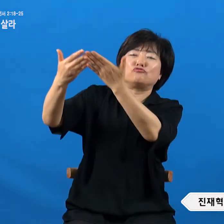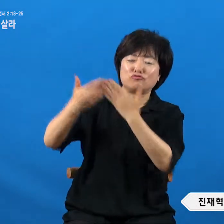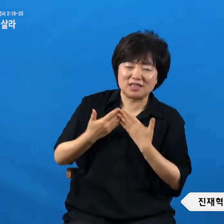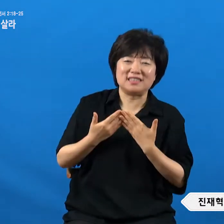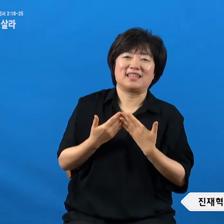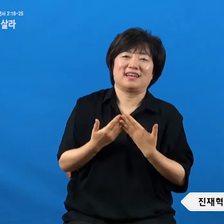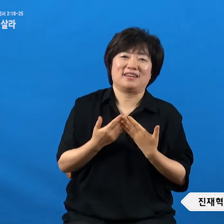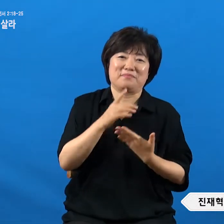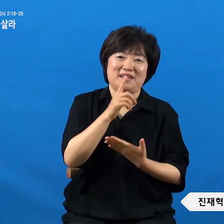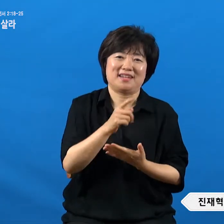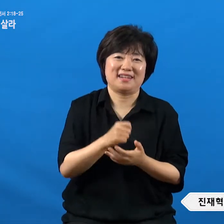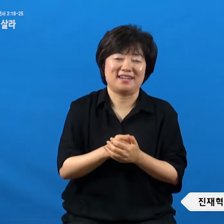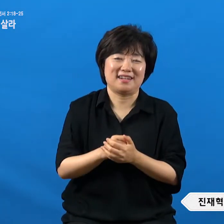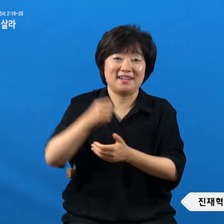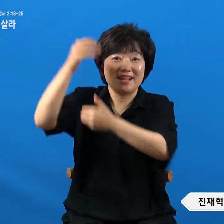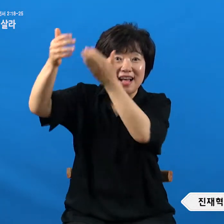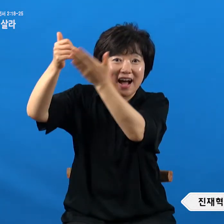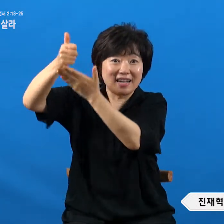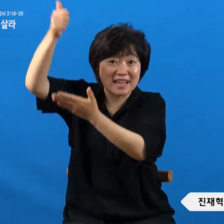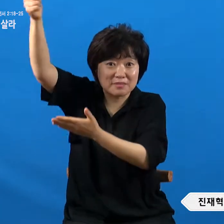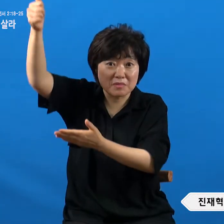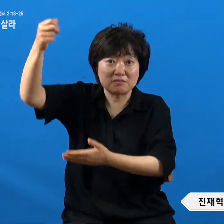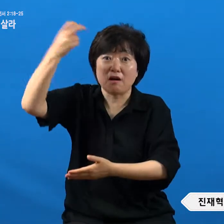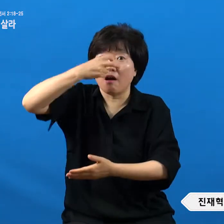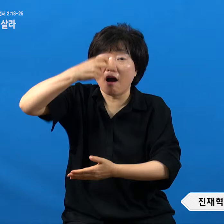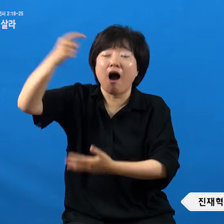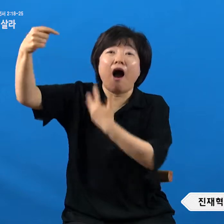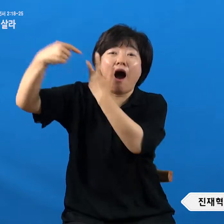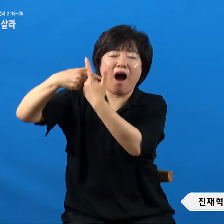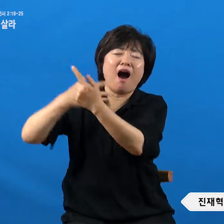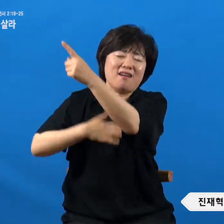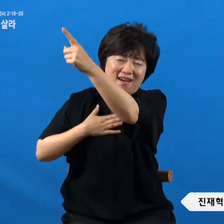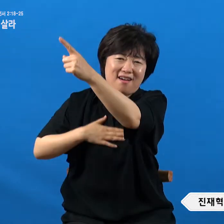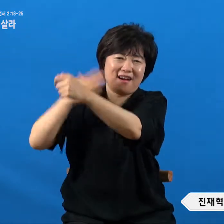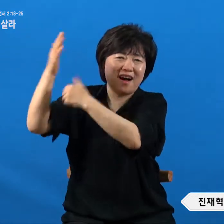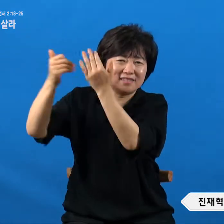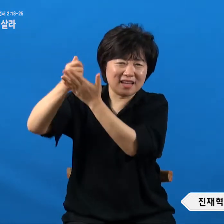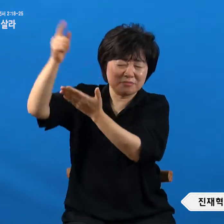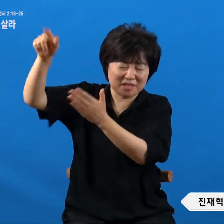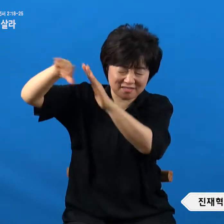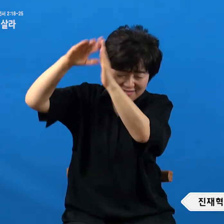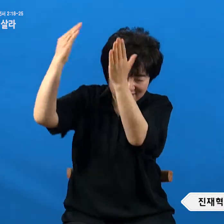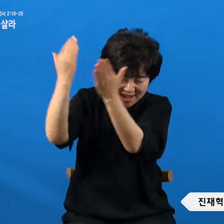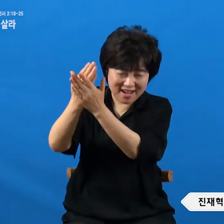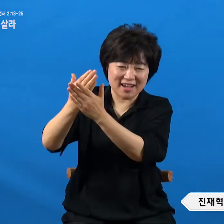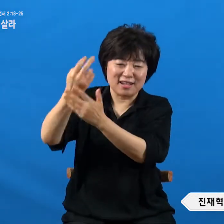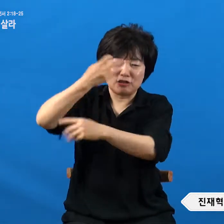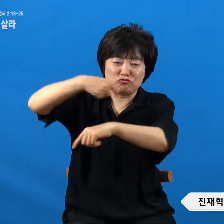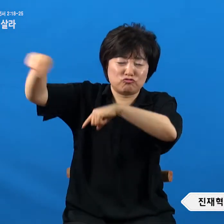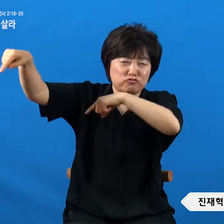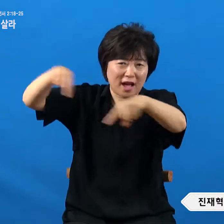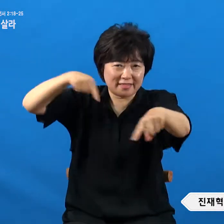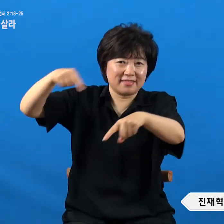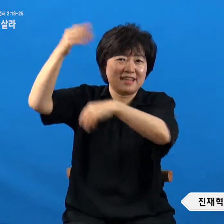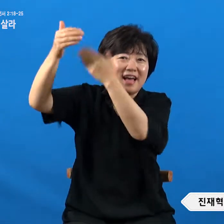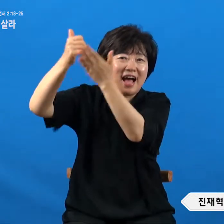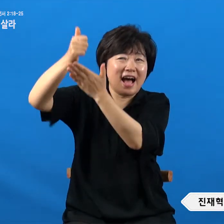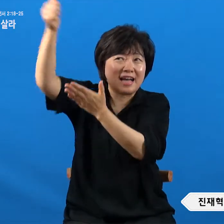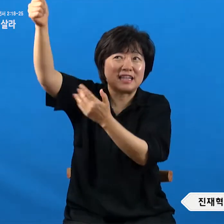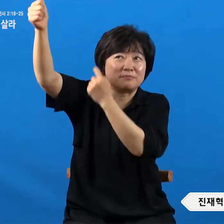하신다라는 뜻을 가집니다. 하나님께서 살피십니다. 하나님께서 주관하십니다. 하나님을